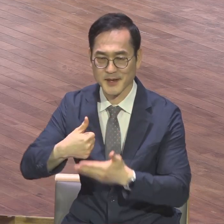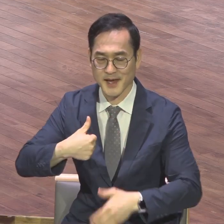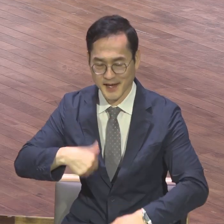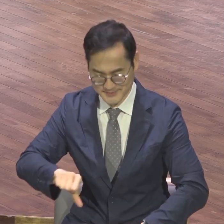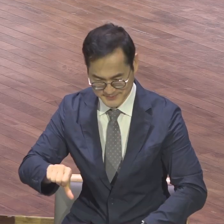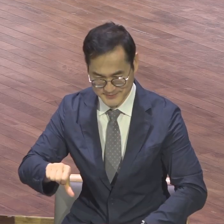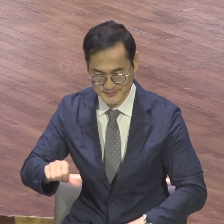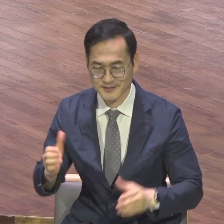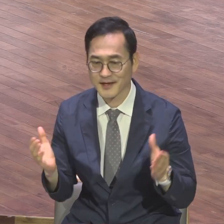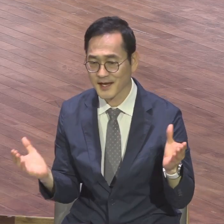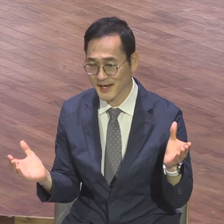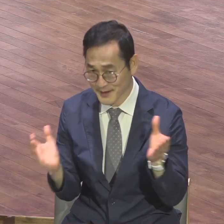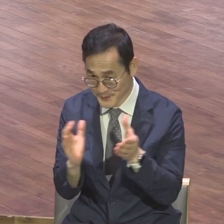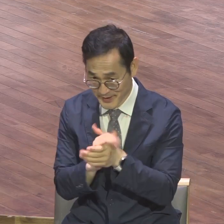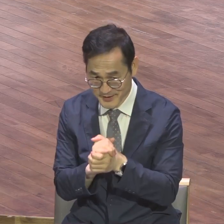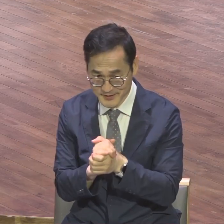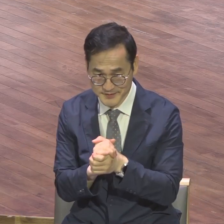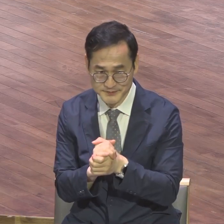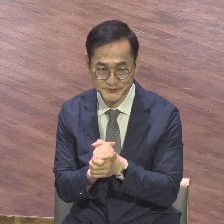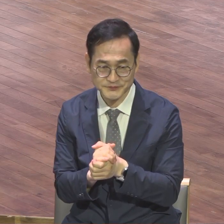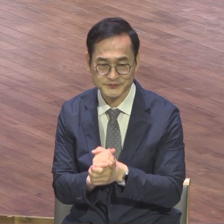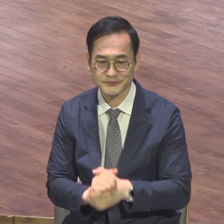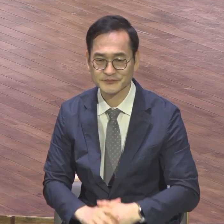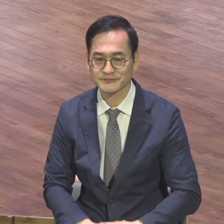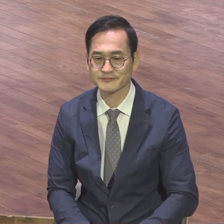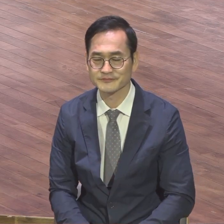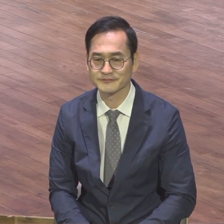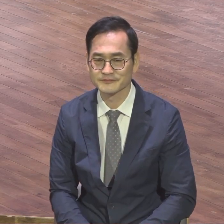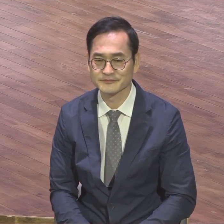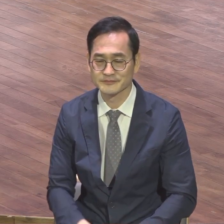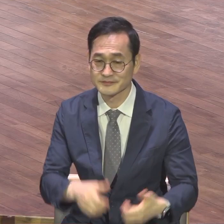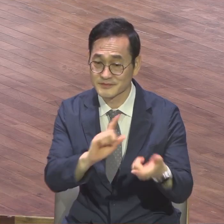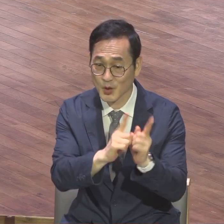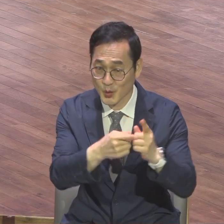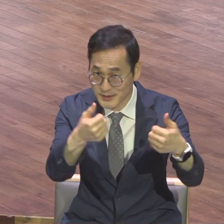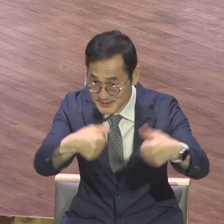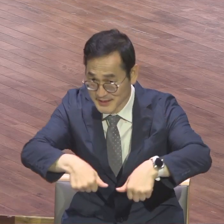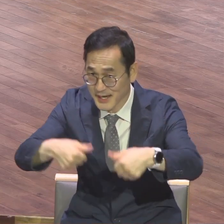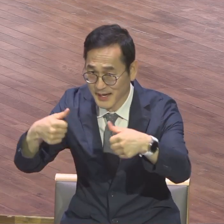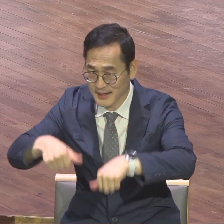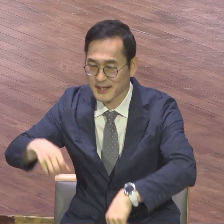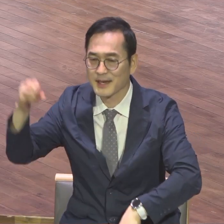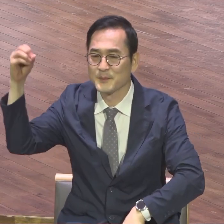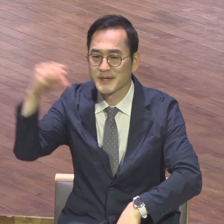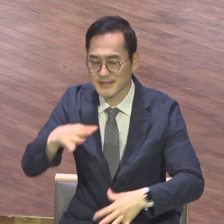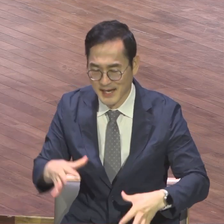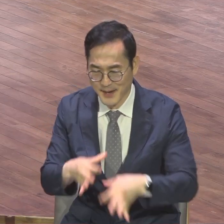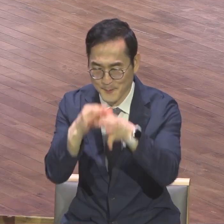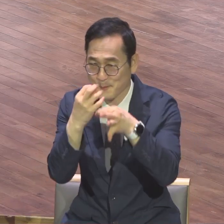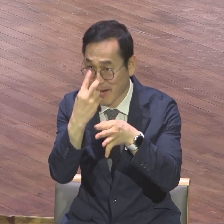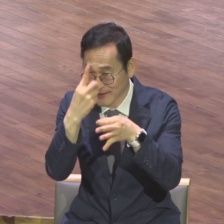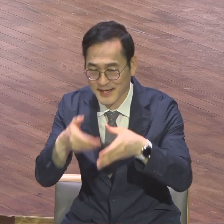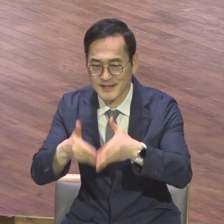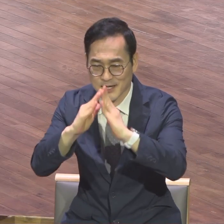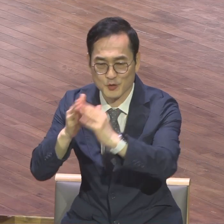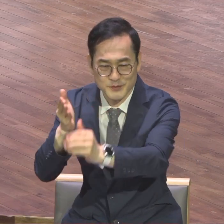아들이십니다. 아멘. 우리 해외 성도들도 같이 서로가 인사합시다. 빛의 망대를